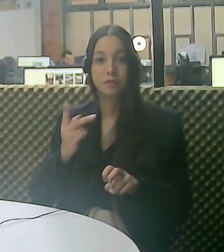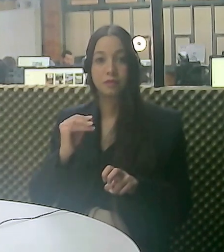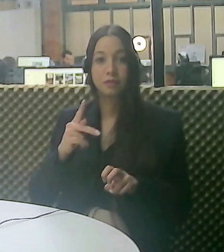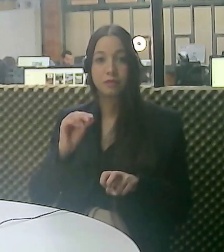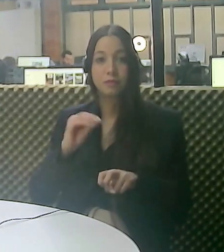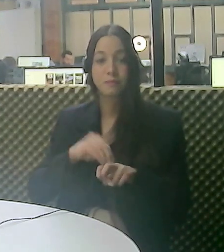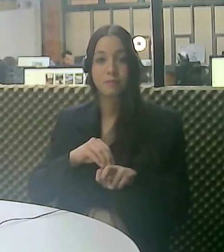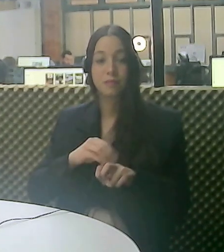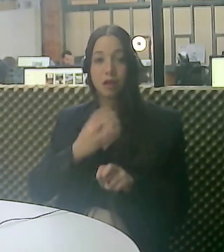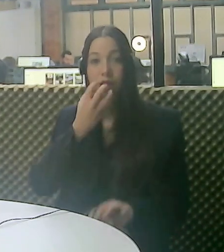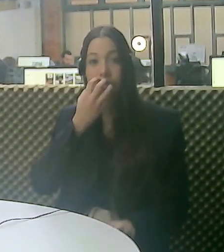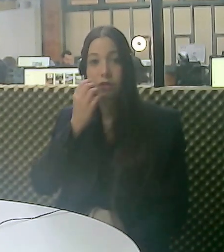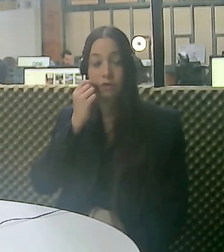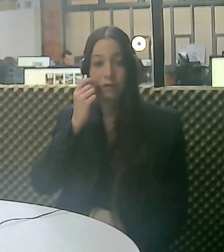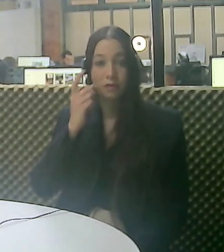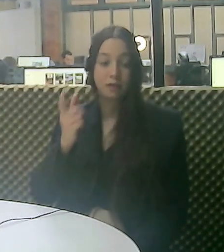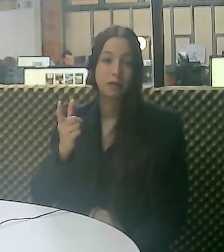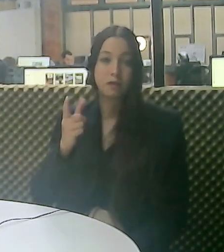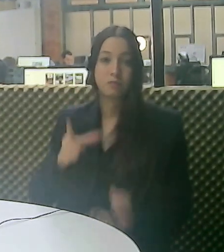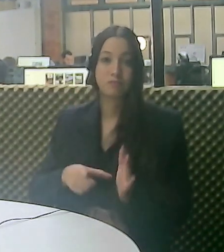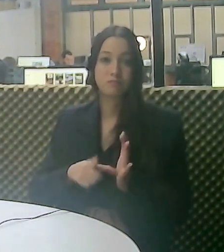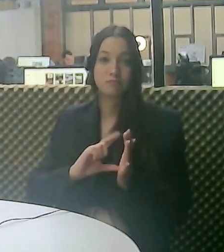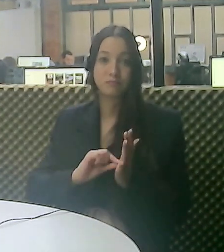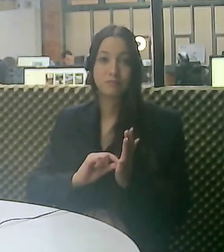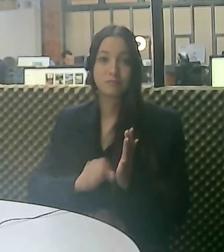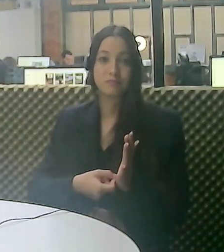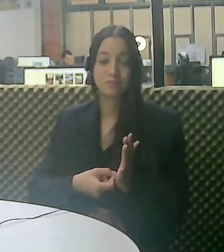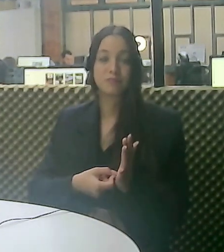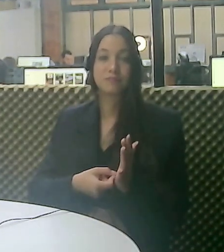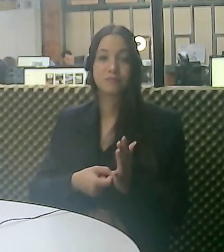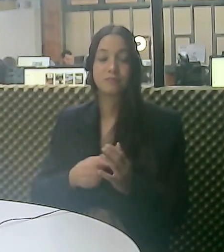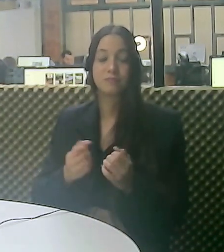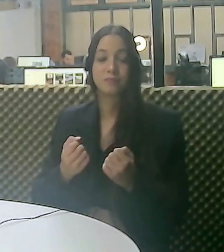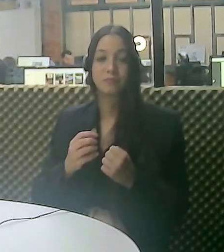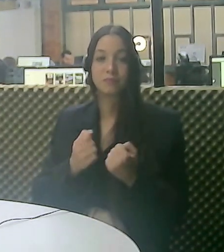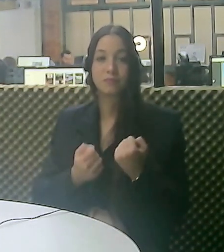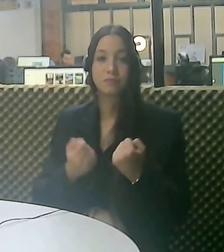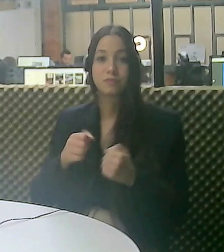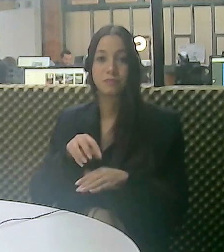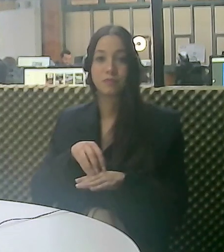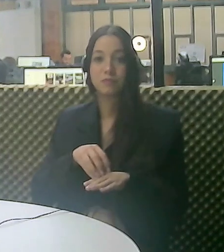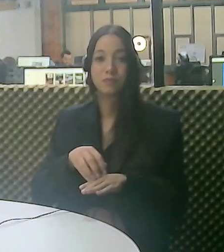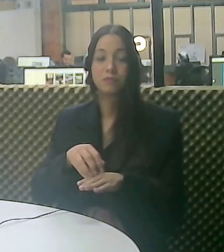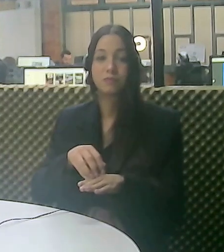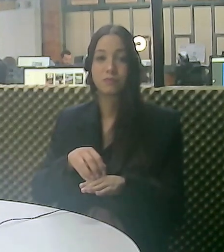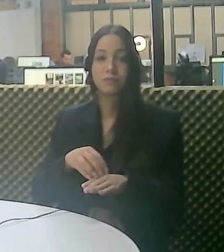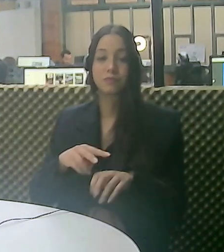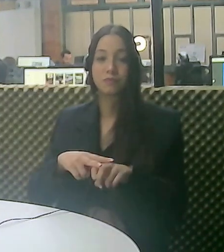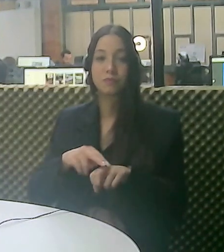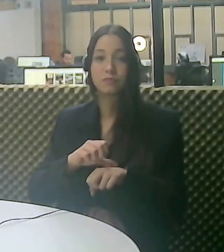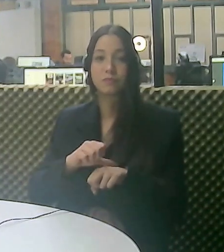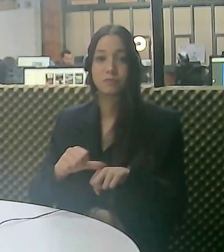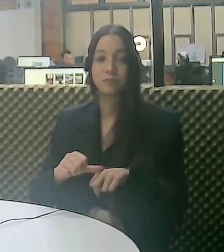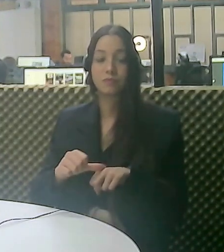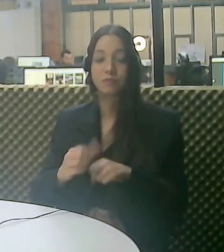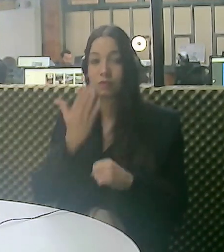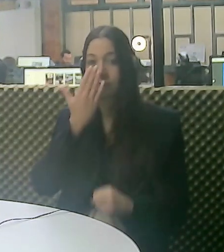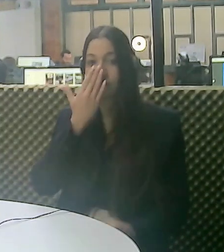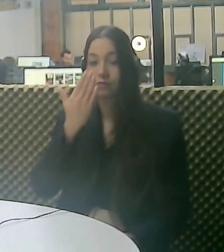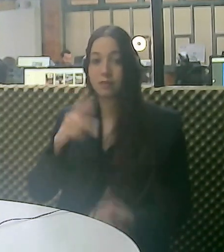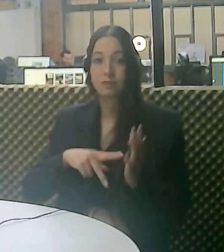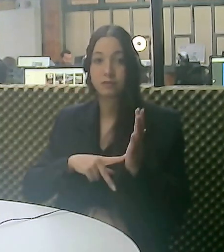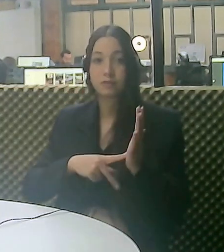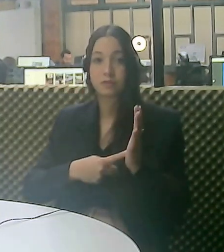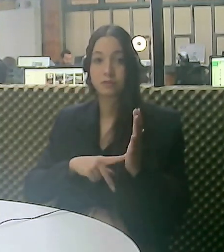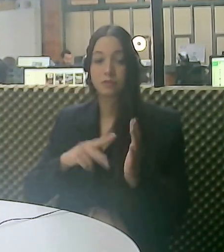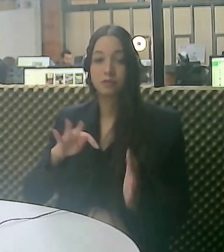microchipagem de cães e gatos previamente cadastrados. O veículo equipado para as cirurgias estará estacionado em frente ao Sindicato